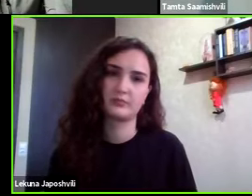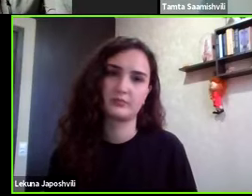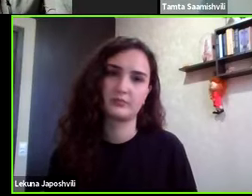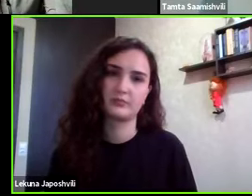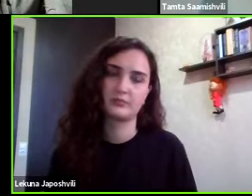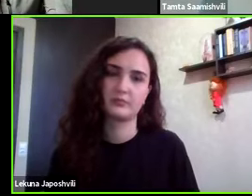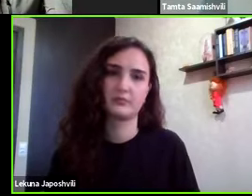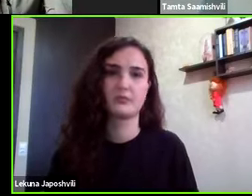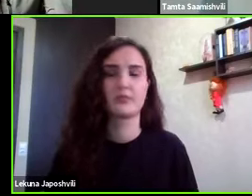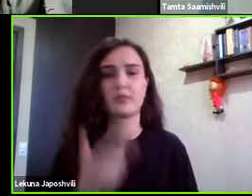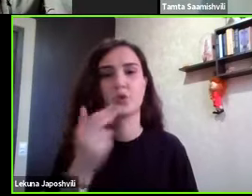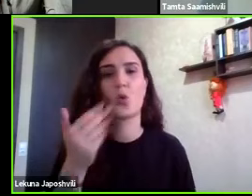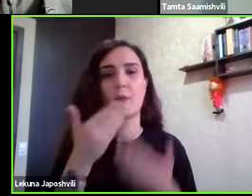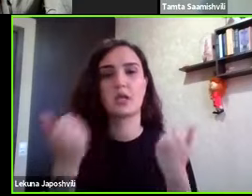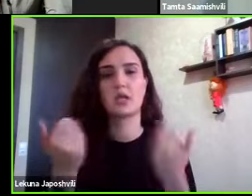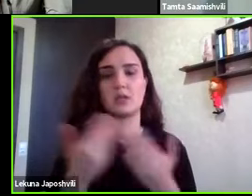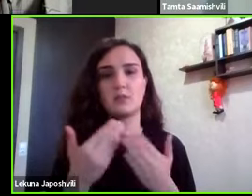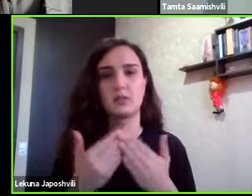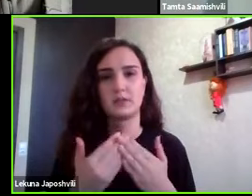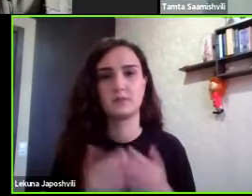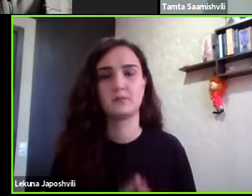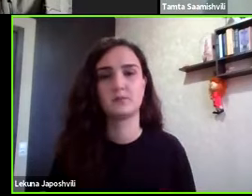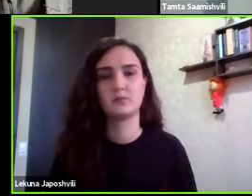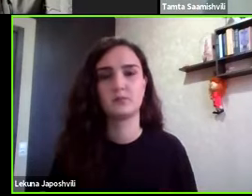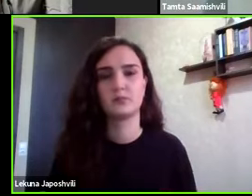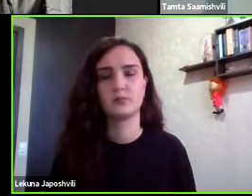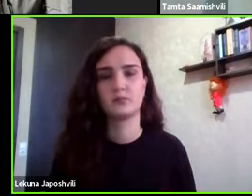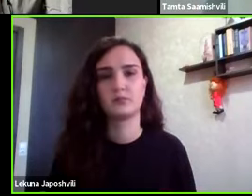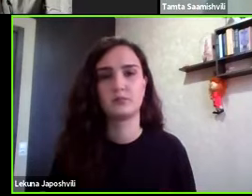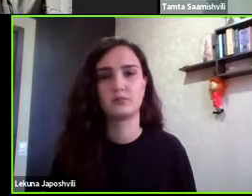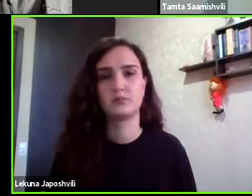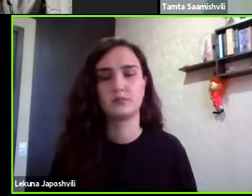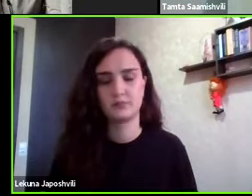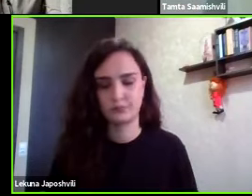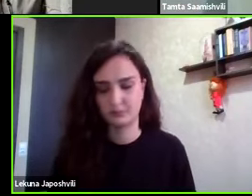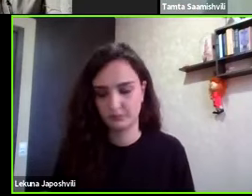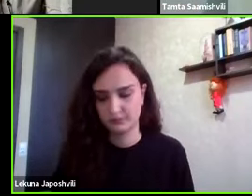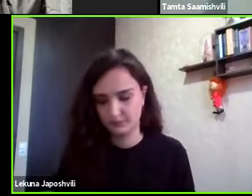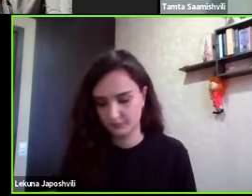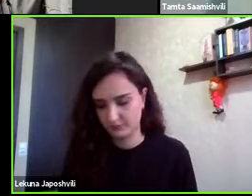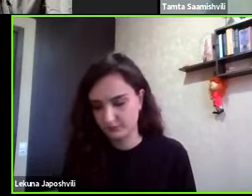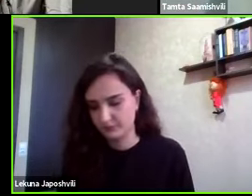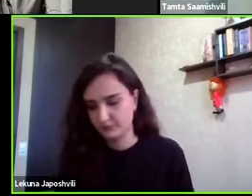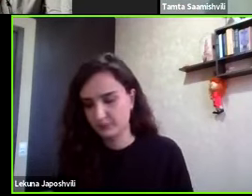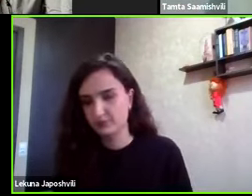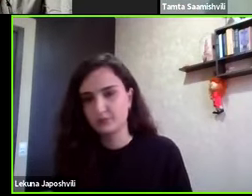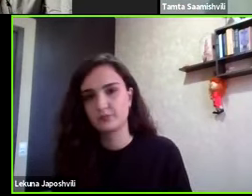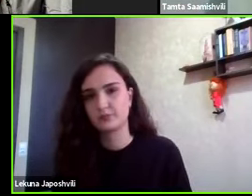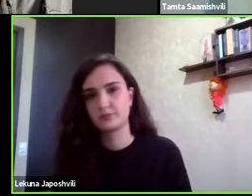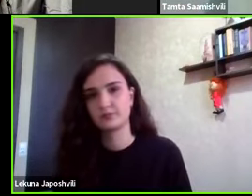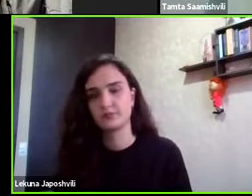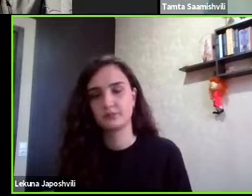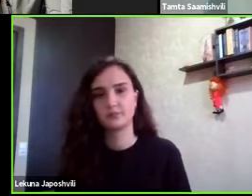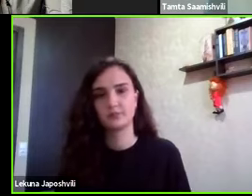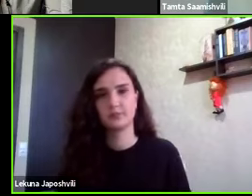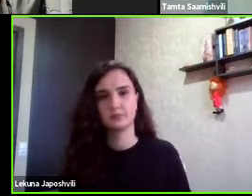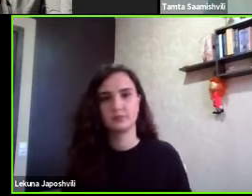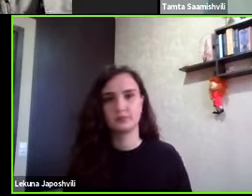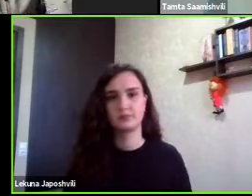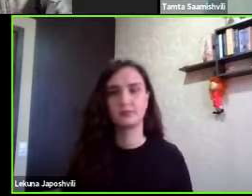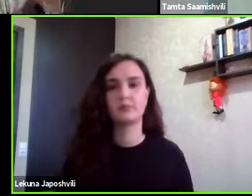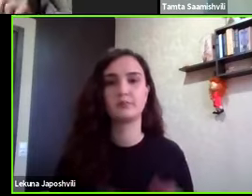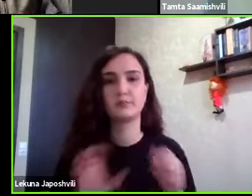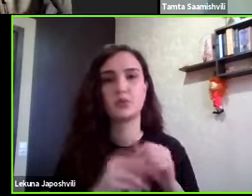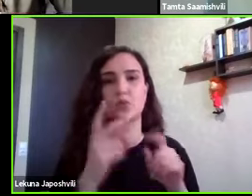ხომ არ არის თქვა უკუჩვენება, რომ აი კარგა ხმა და ბოლო უკაცრავთ ბოლო ორი